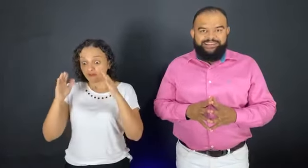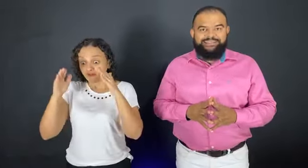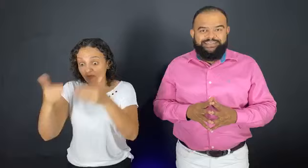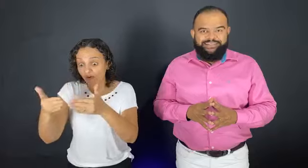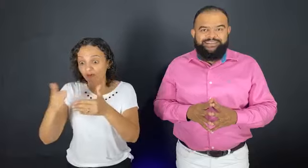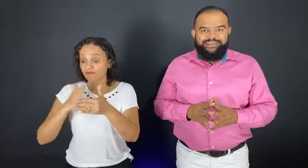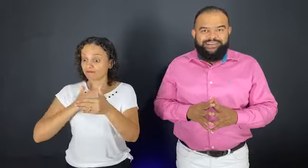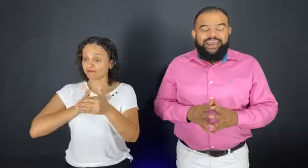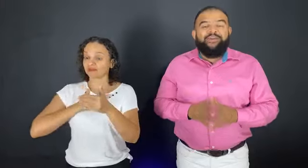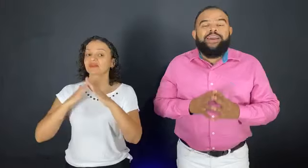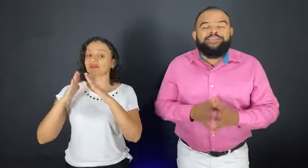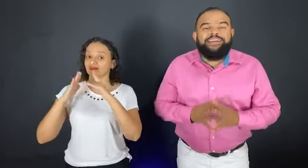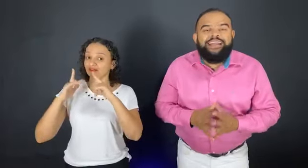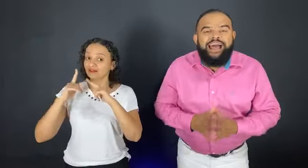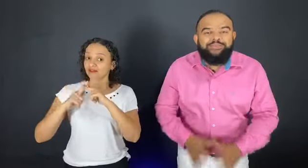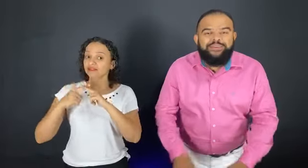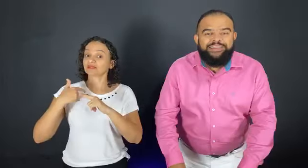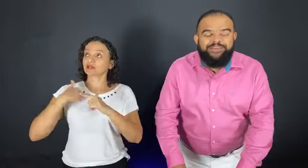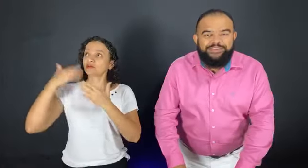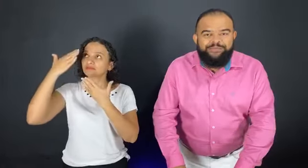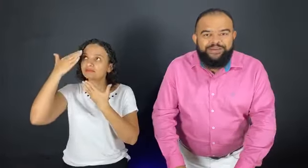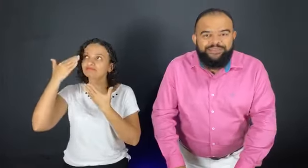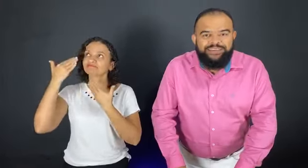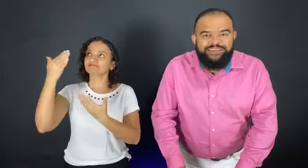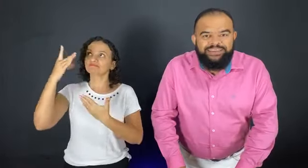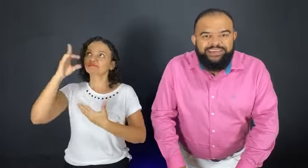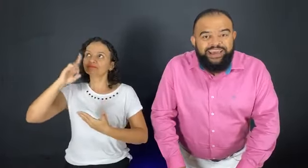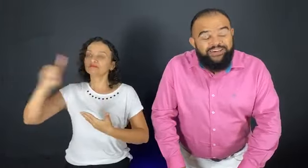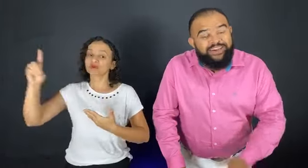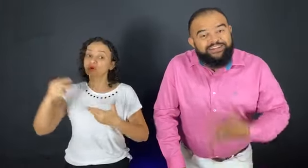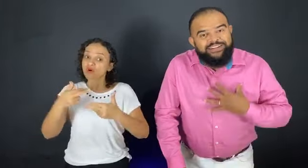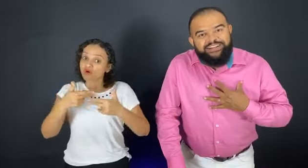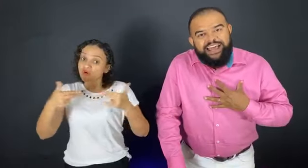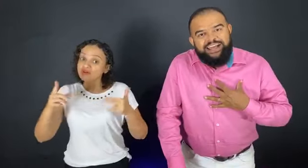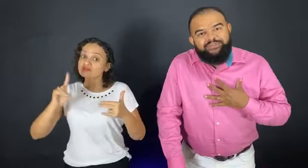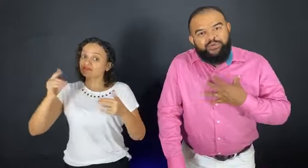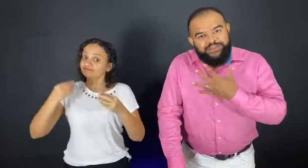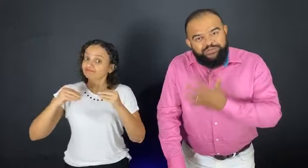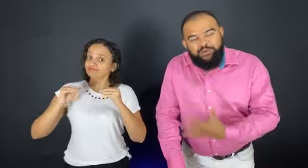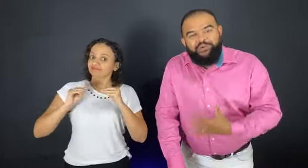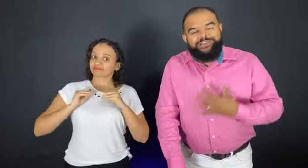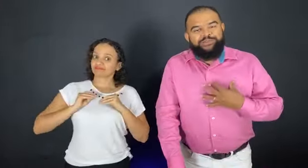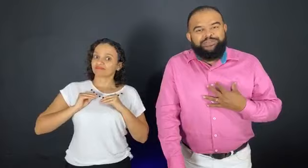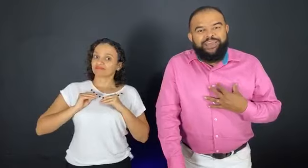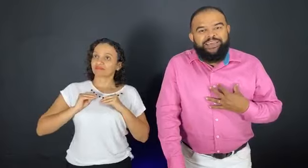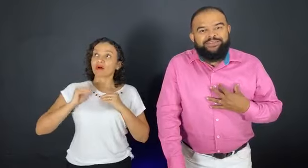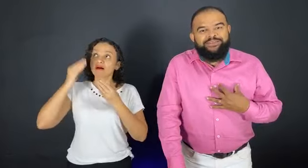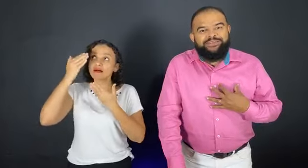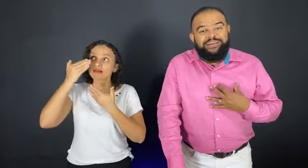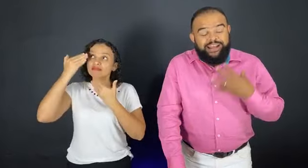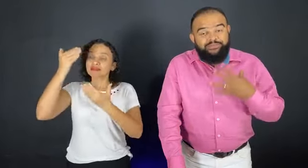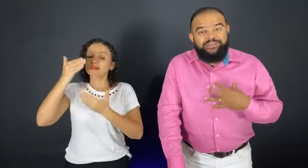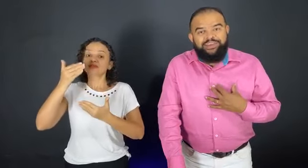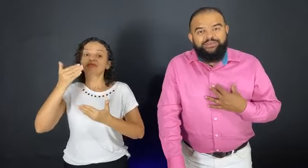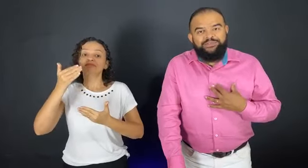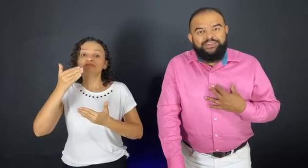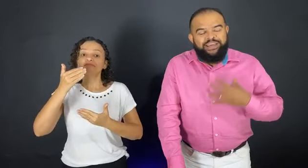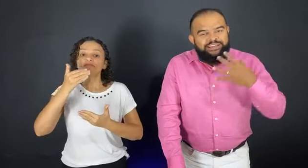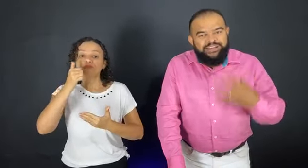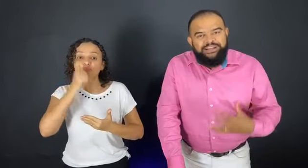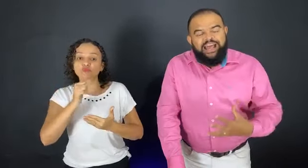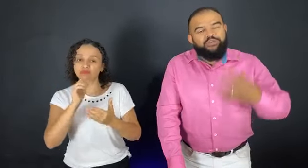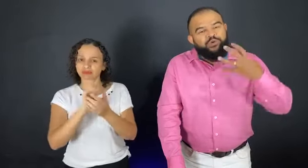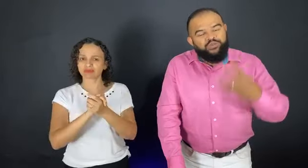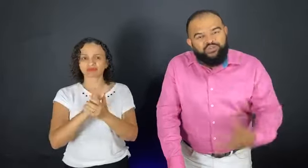minha igreja. Eu quero ser grato com o que Deus dá para mim. Eu quero ser grato com a esposa que eu tenho. Grato a